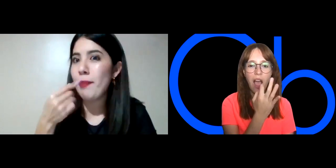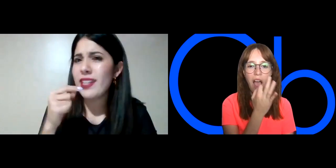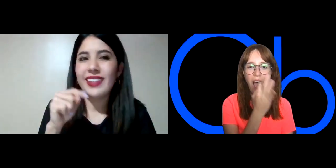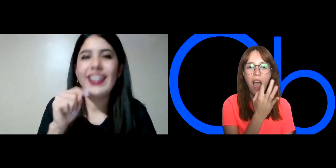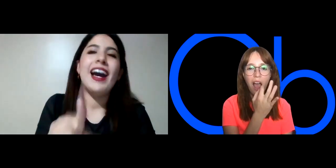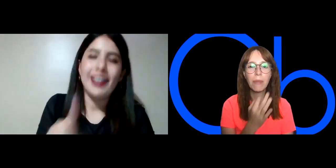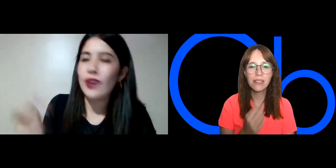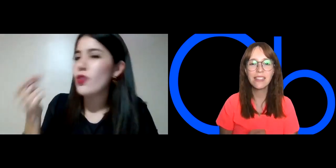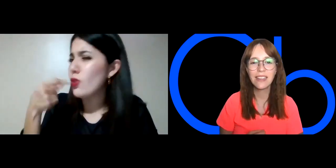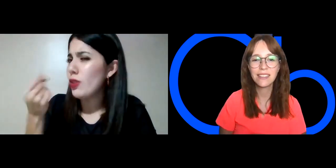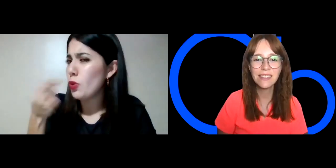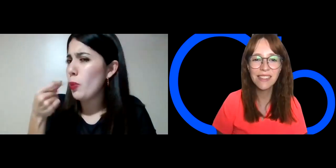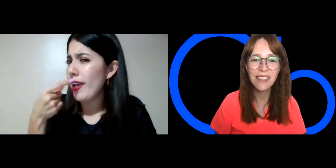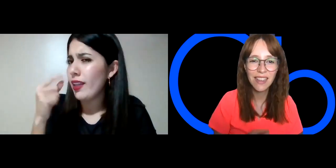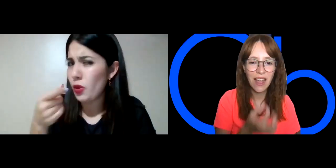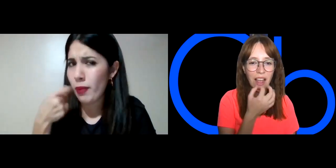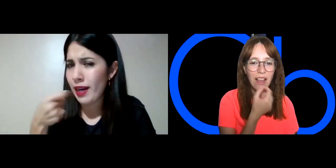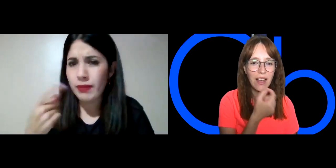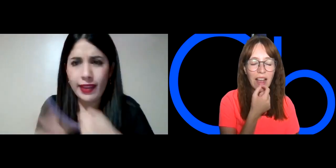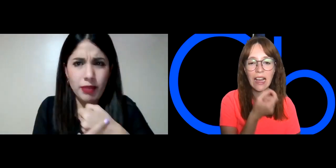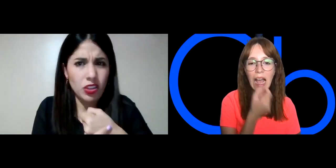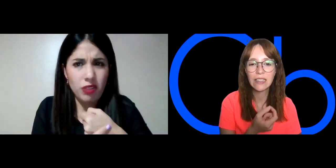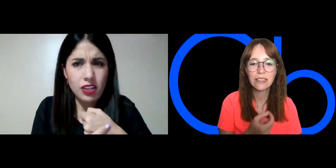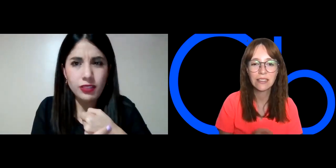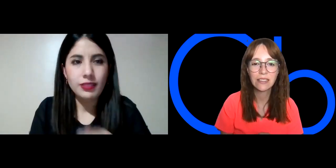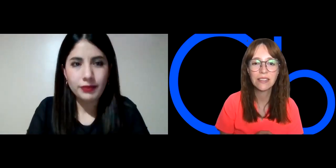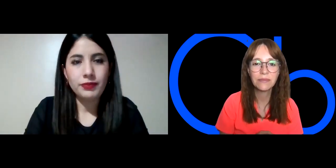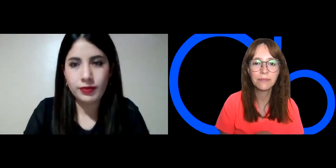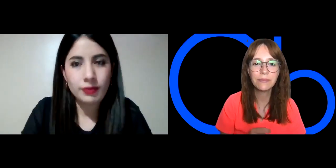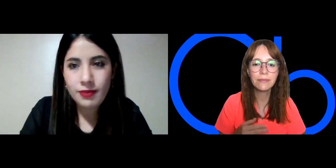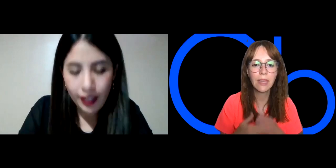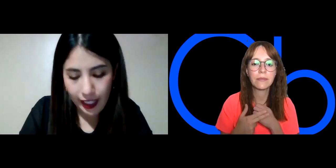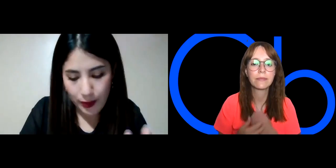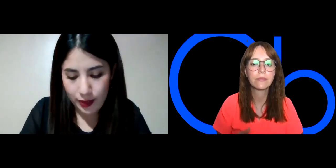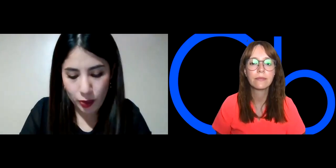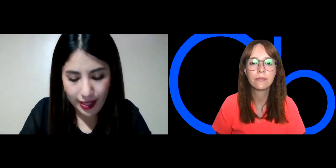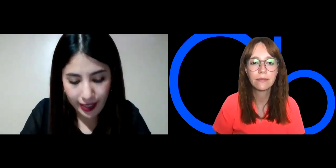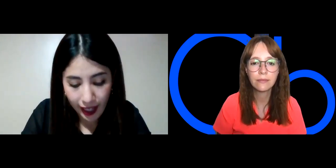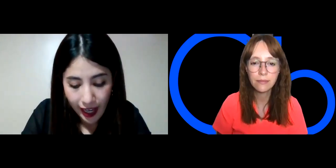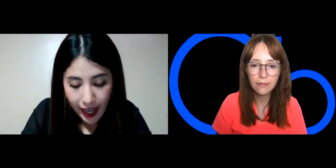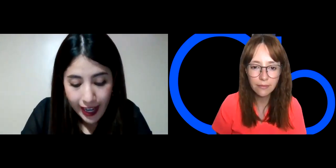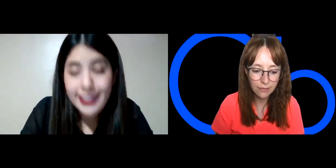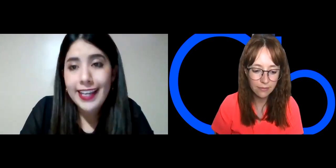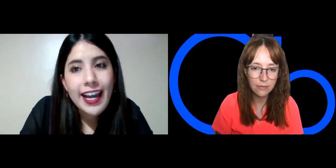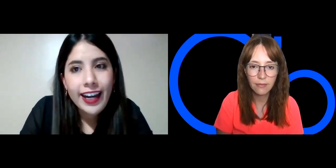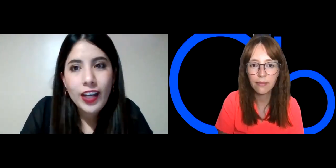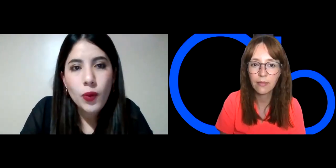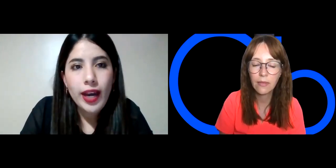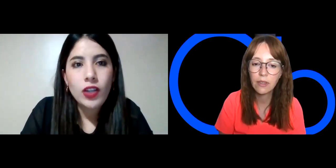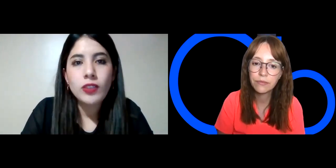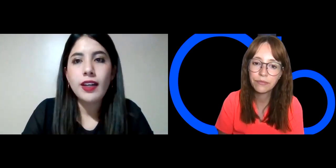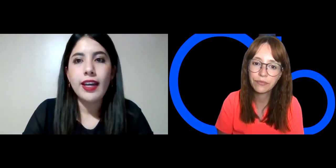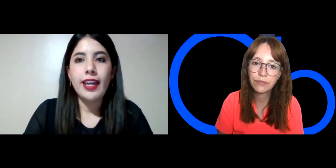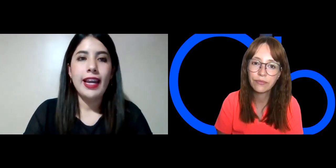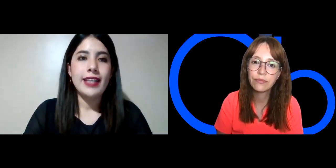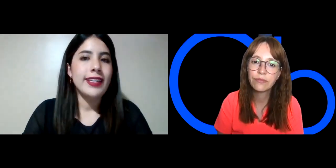con la pastilla, claro, es tú, tomar medicamento o algo, y pues nos va a decir. Si es alérgico a